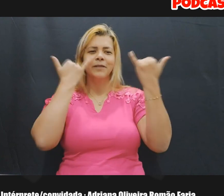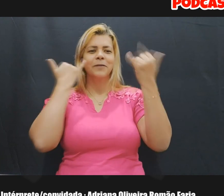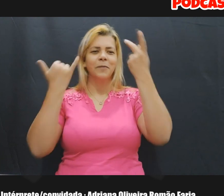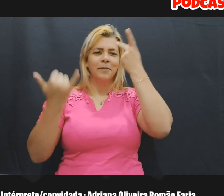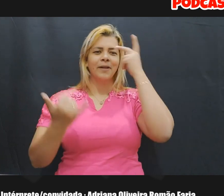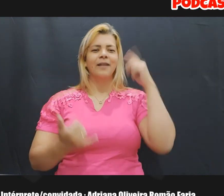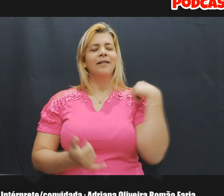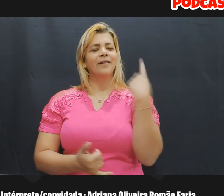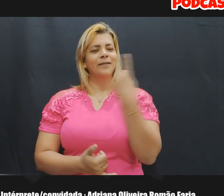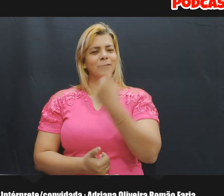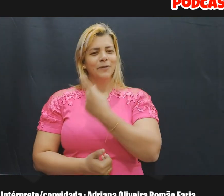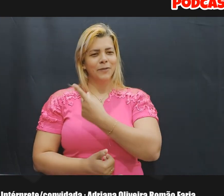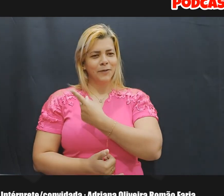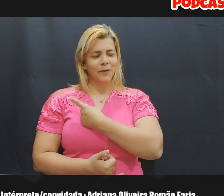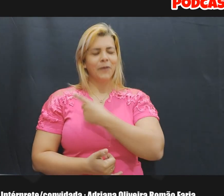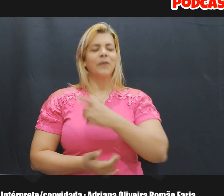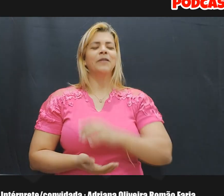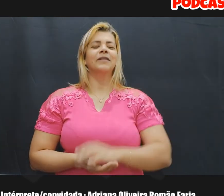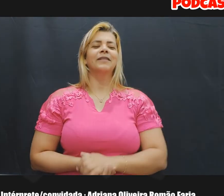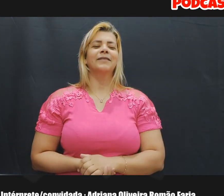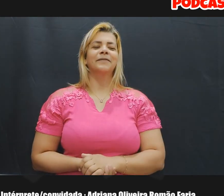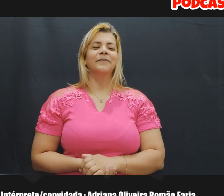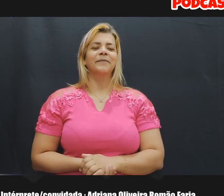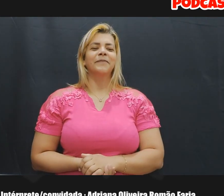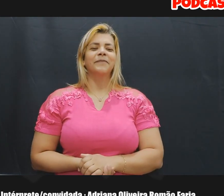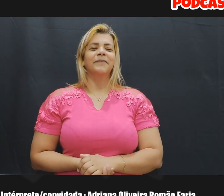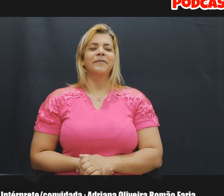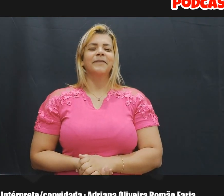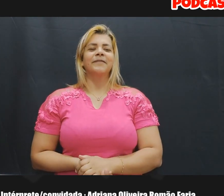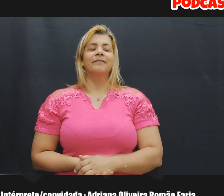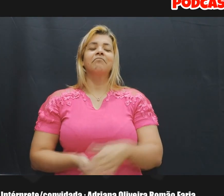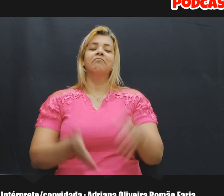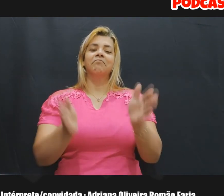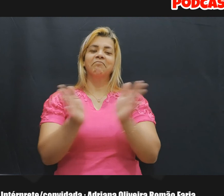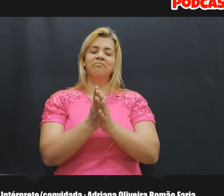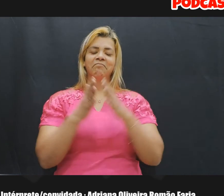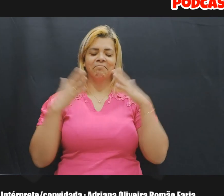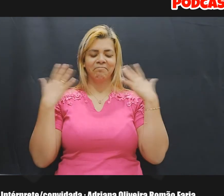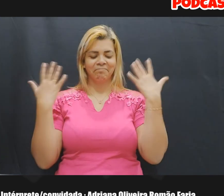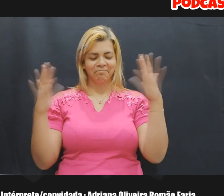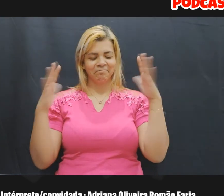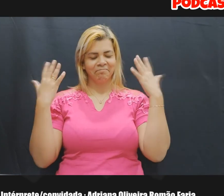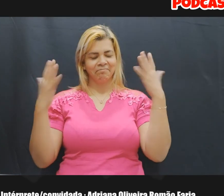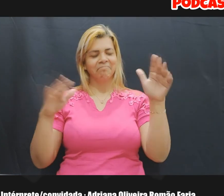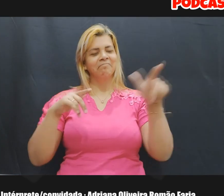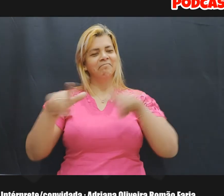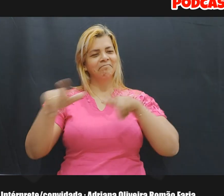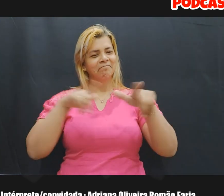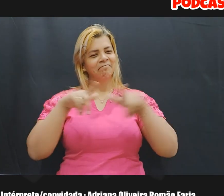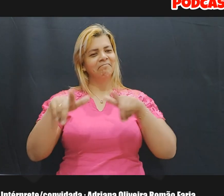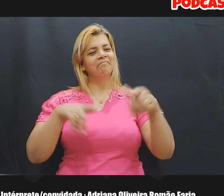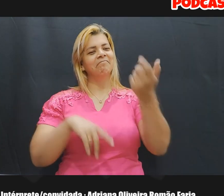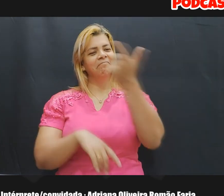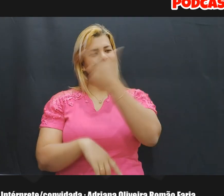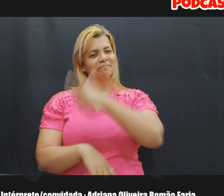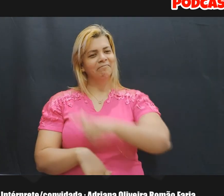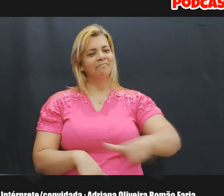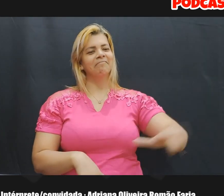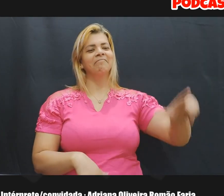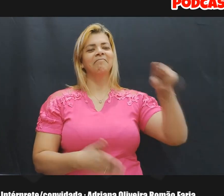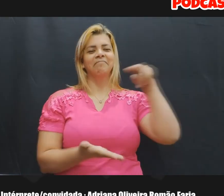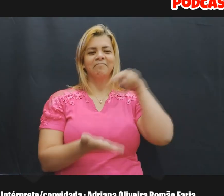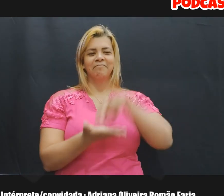nosso público do Sports News. Quero te parabenizar pelo trabalho, que seja um exemplo para todos